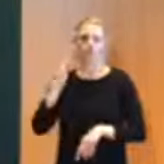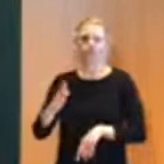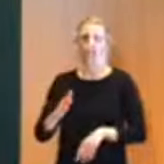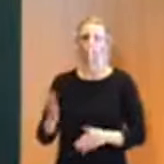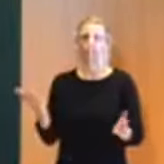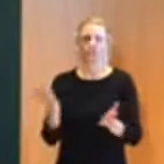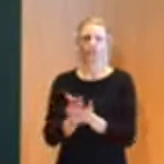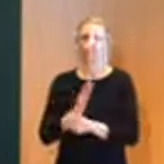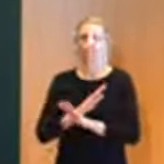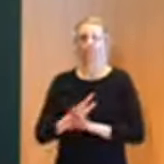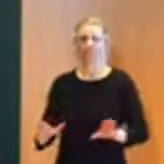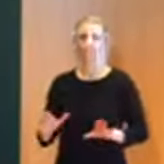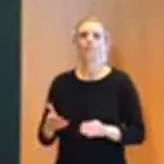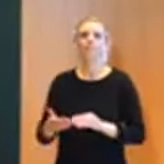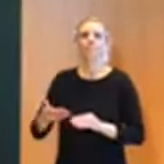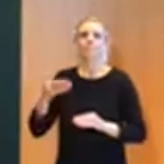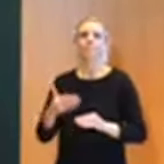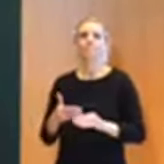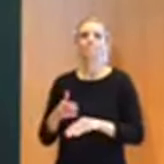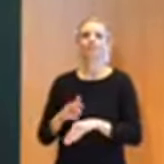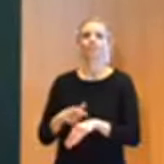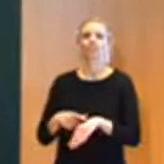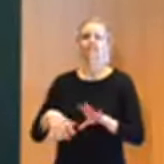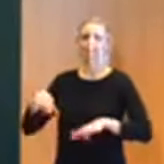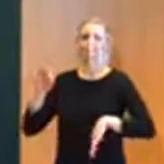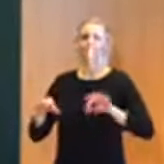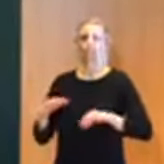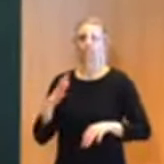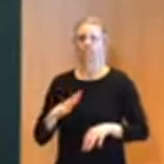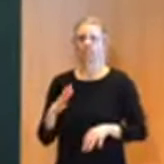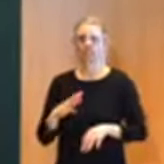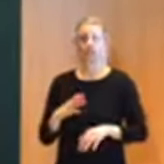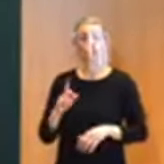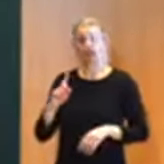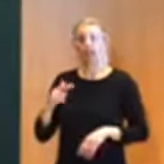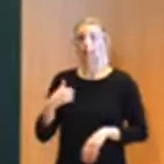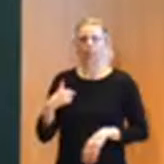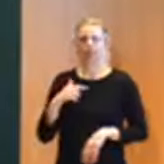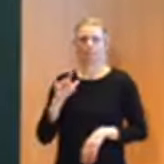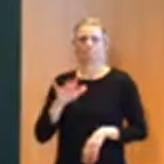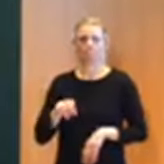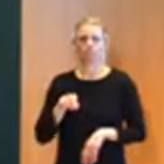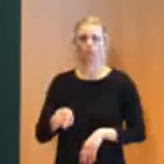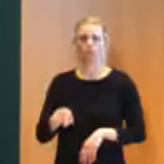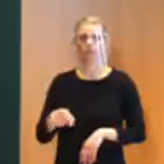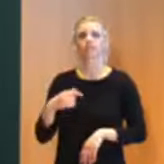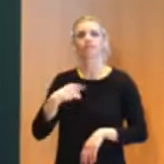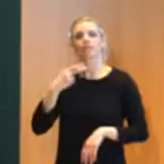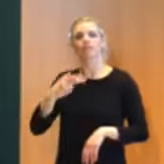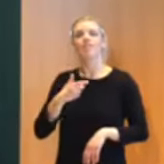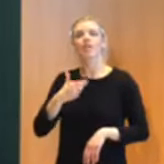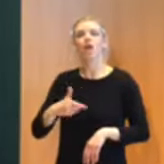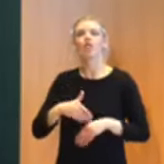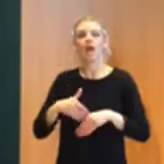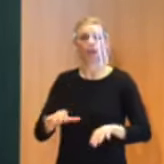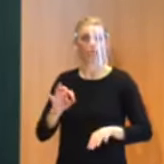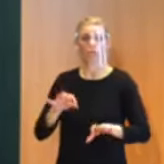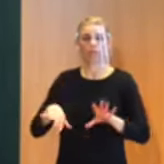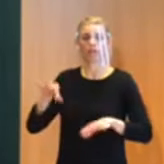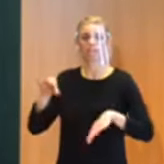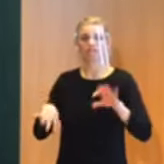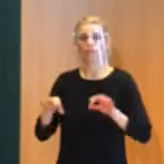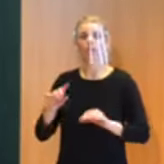sme proti predčasným voľbám, my si myslíme, že Národná rada je zvolená dobre, a je presvedčený, že na